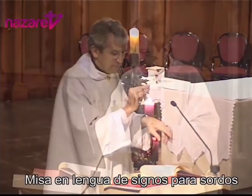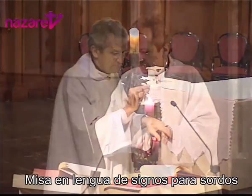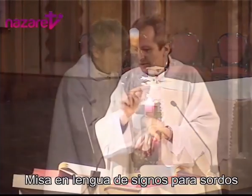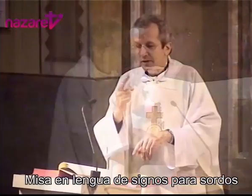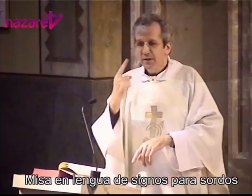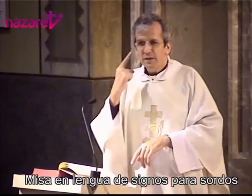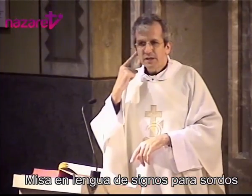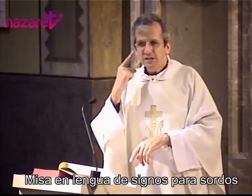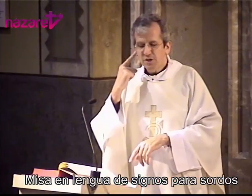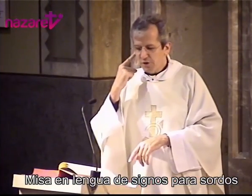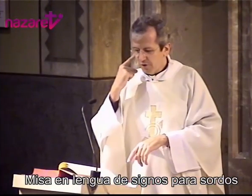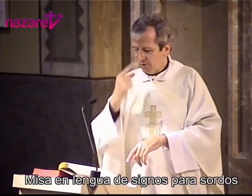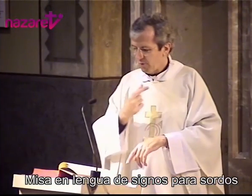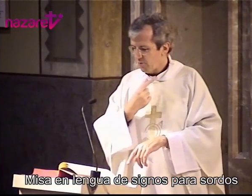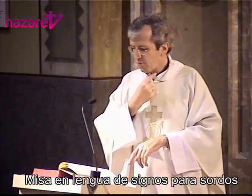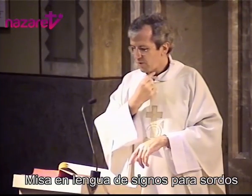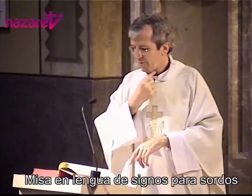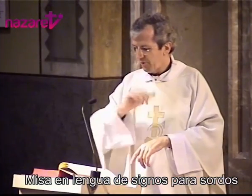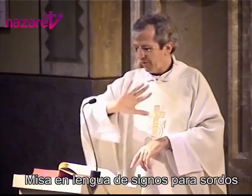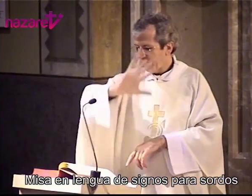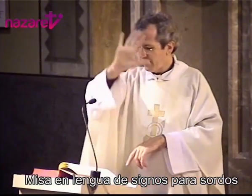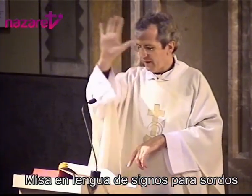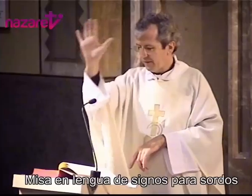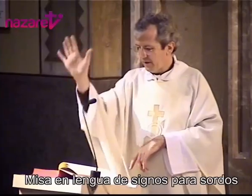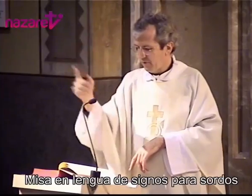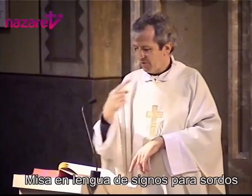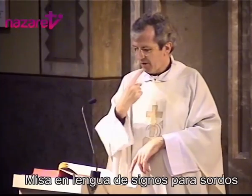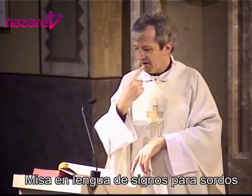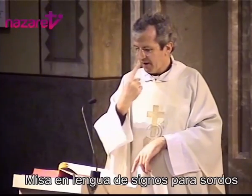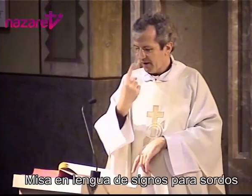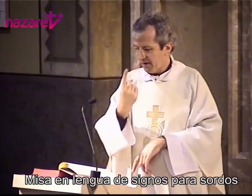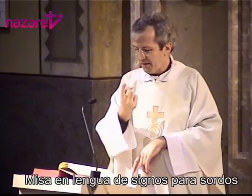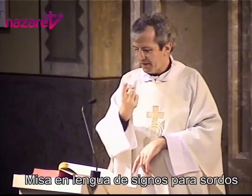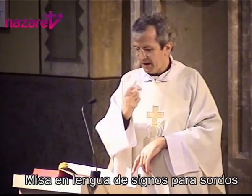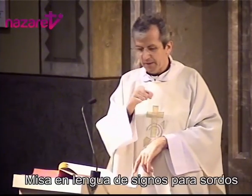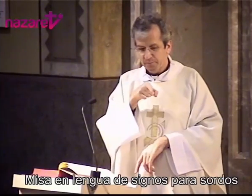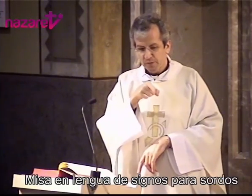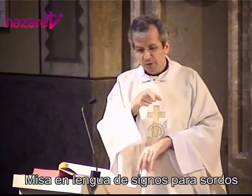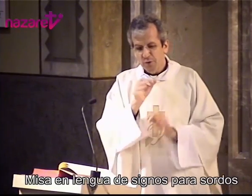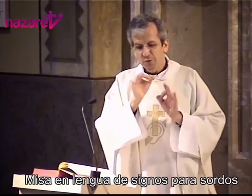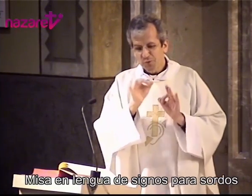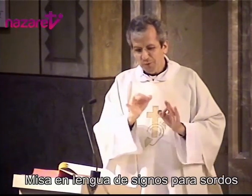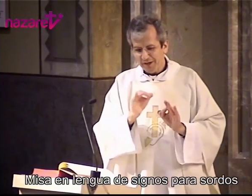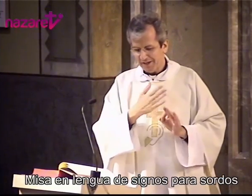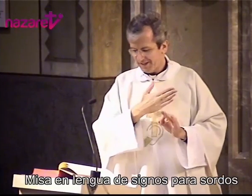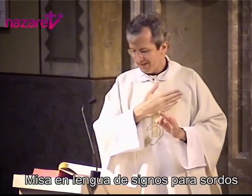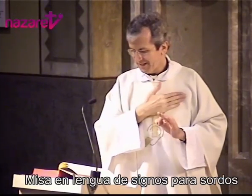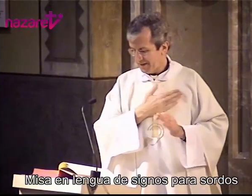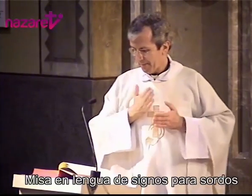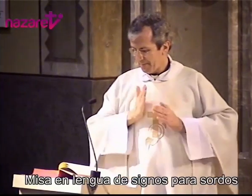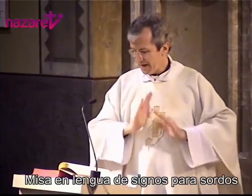paloma, y se oyó una voz del cielo que decía: tú